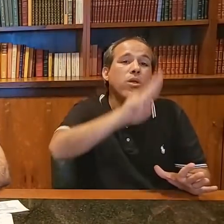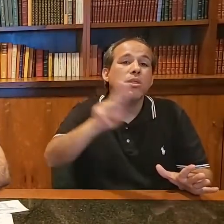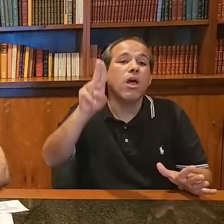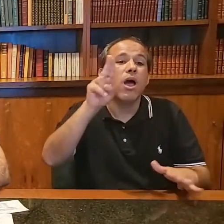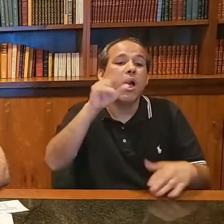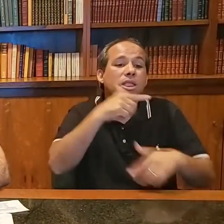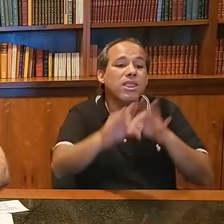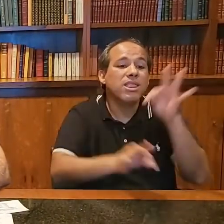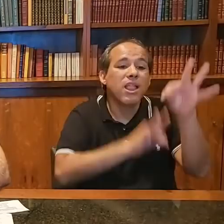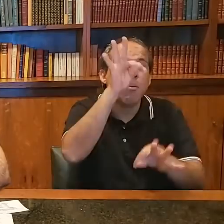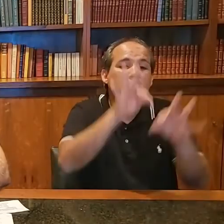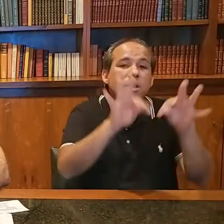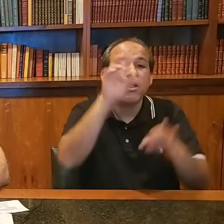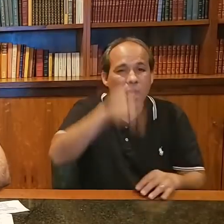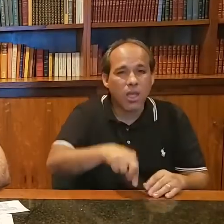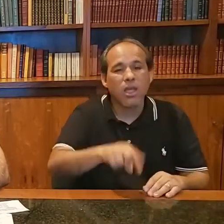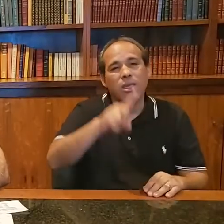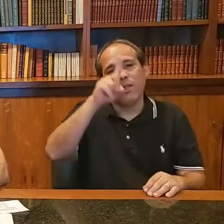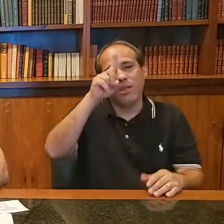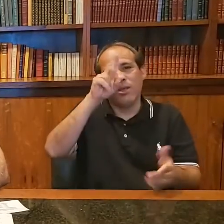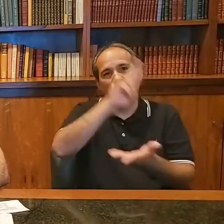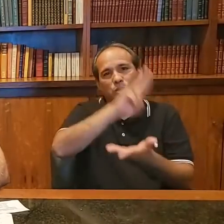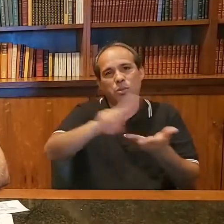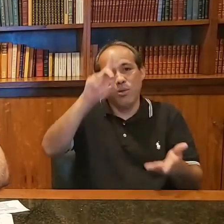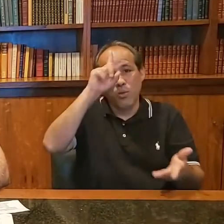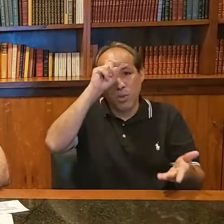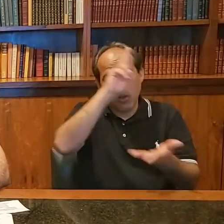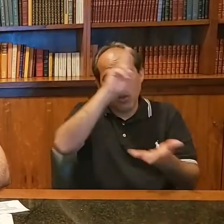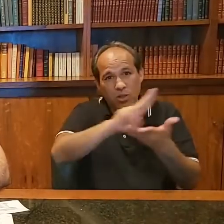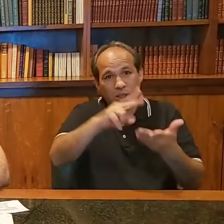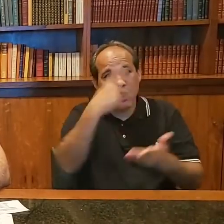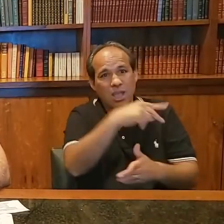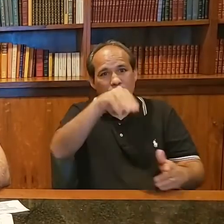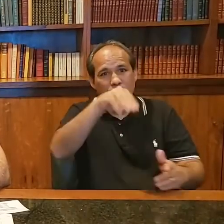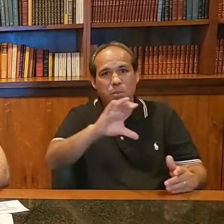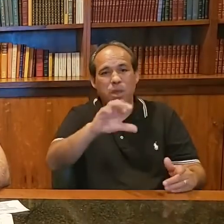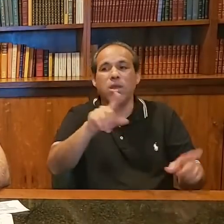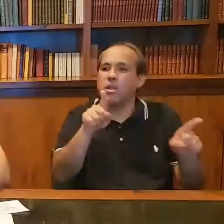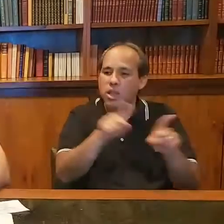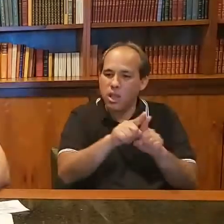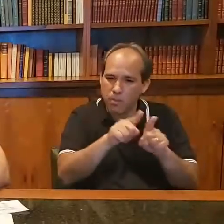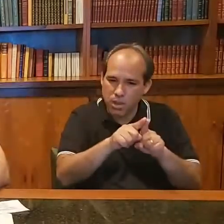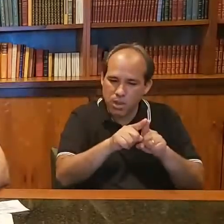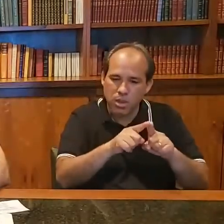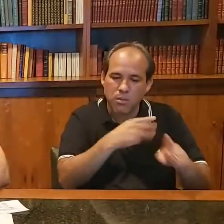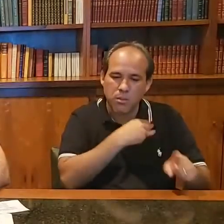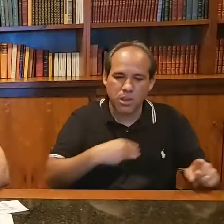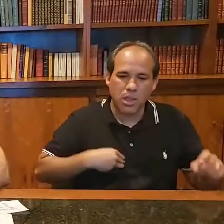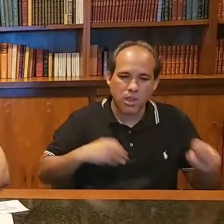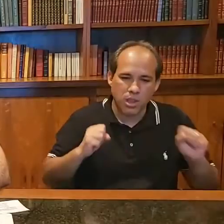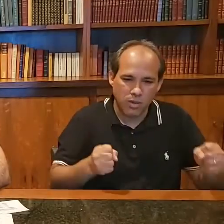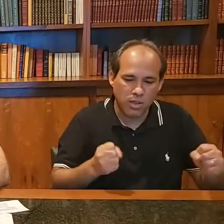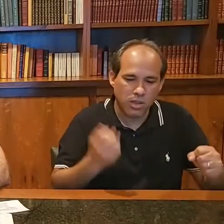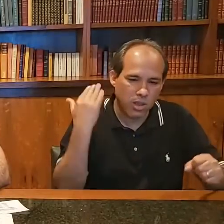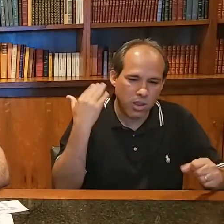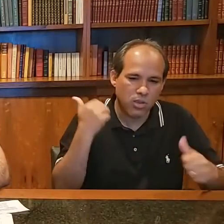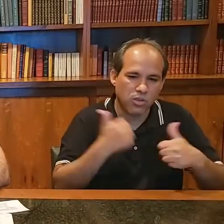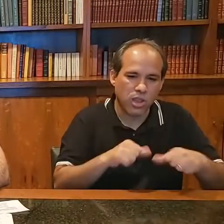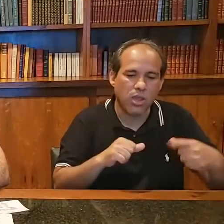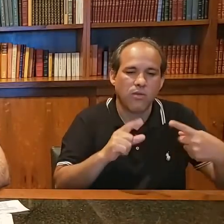Falando de aviões, a Força Aérea Brasileira, um trabalho do Ministério da Defesa, juntamente com o ministro de Saúde da época, que era o